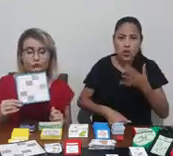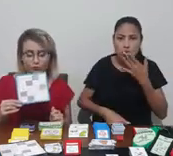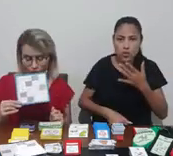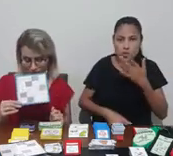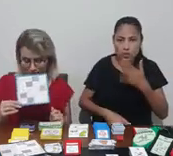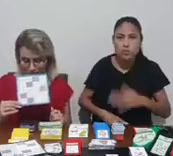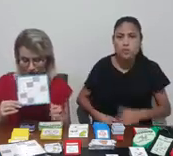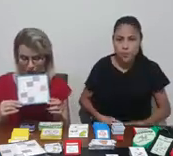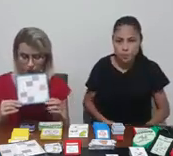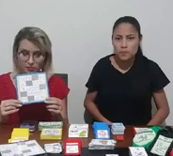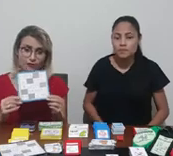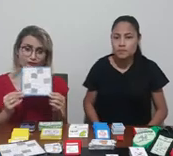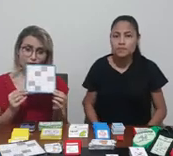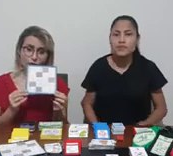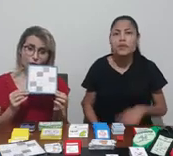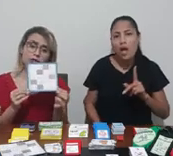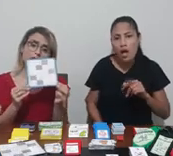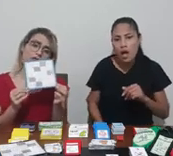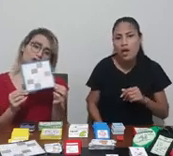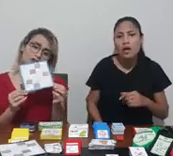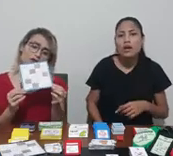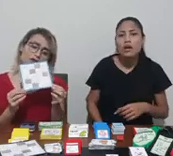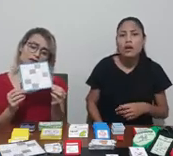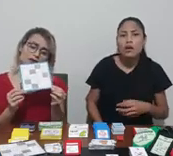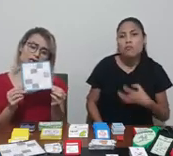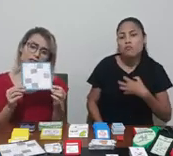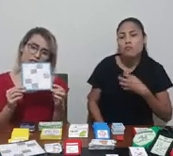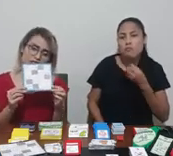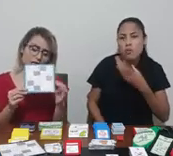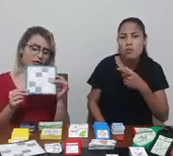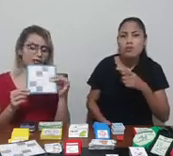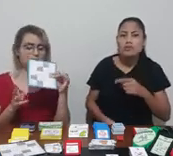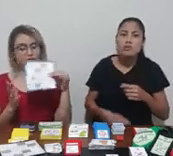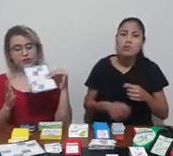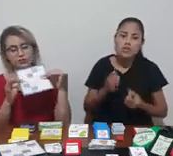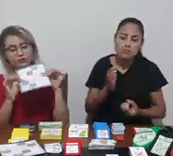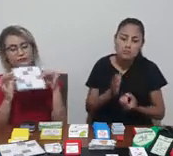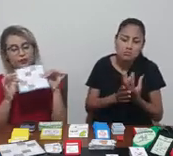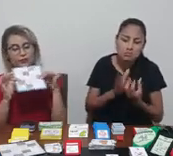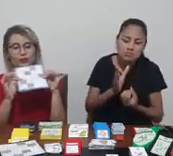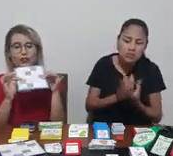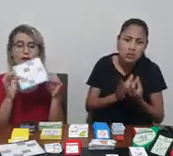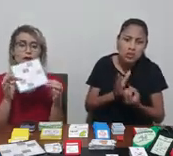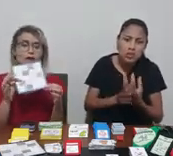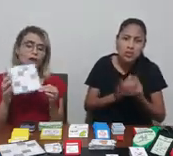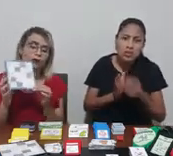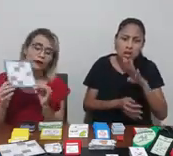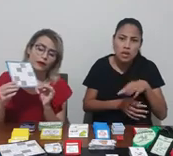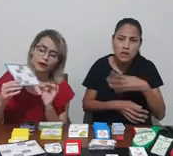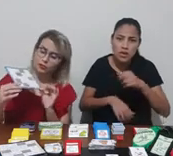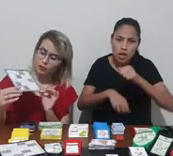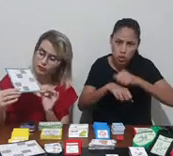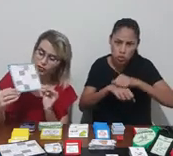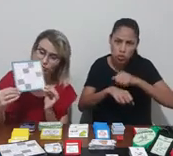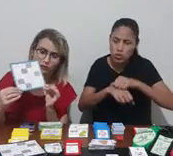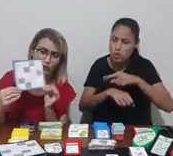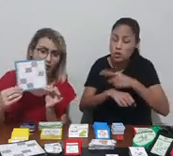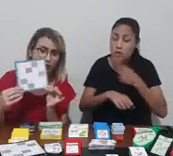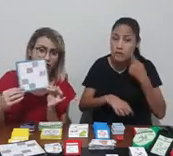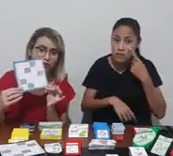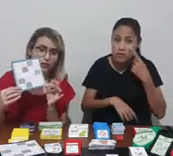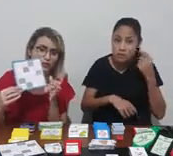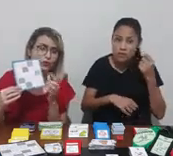colorido, tá? Então essa é uma forma de eu desenvolver as minhas cartelinhas. E veja que fica durinha. Só para vocês terem